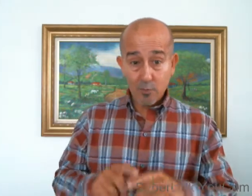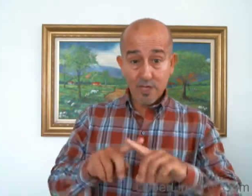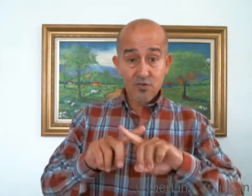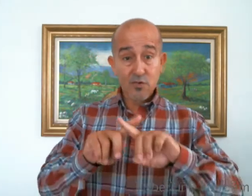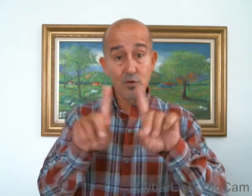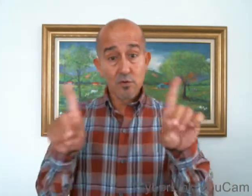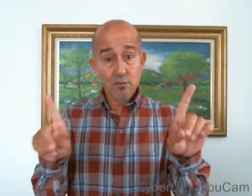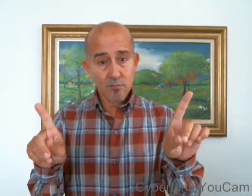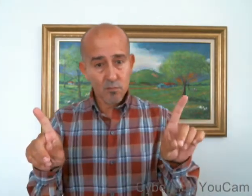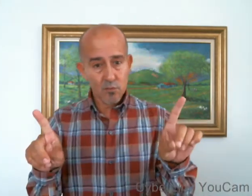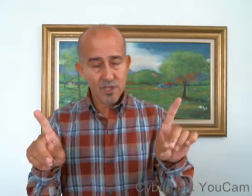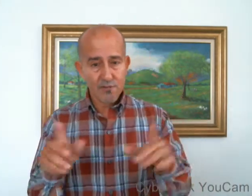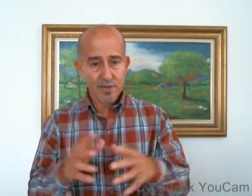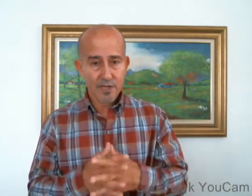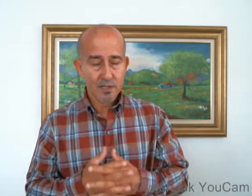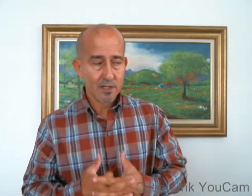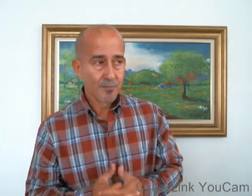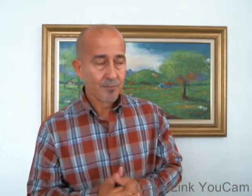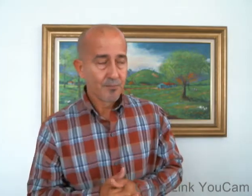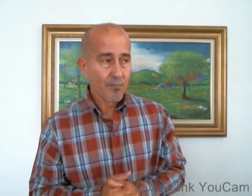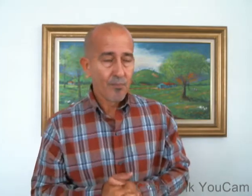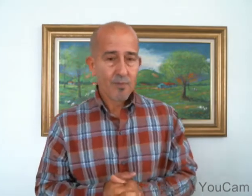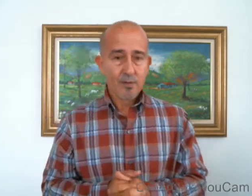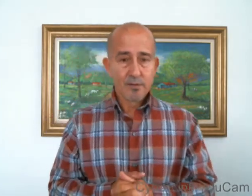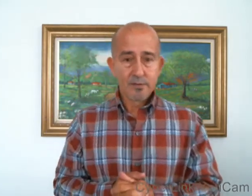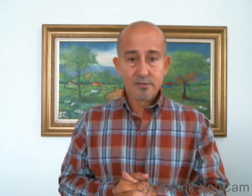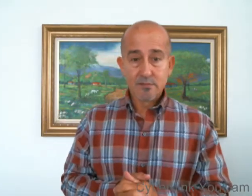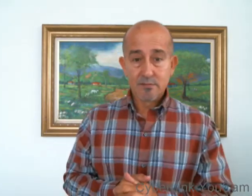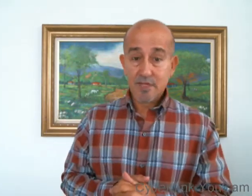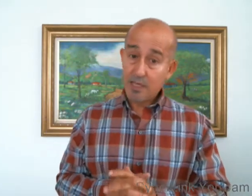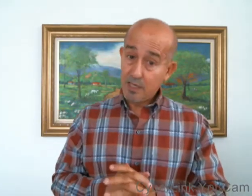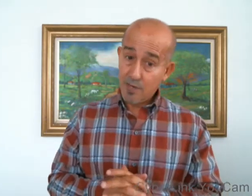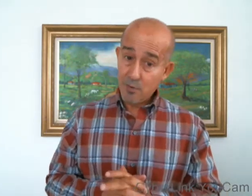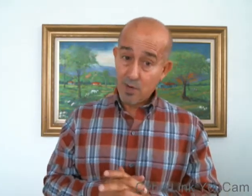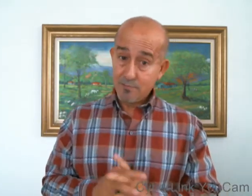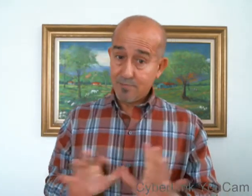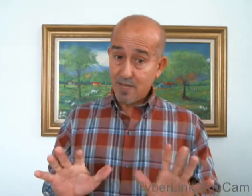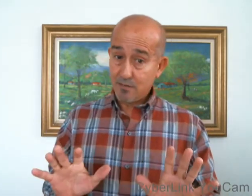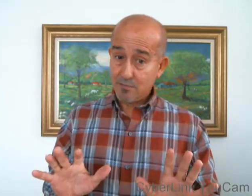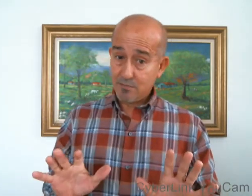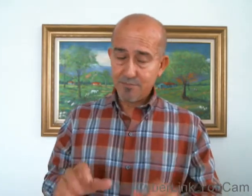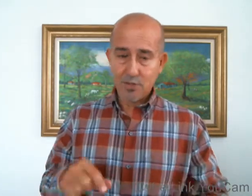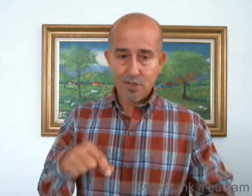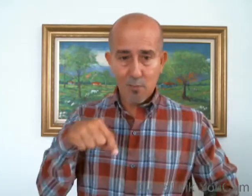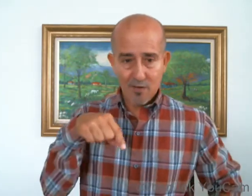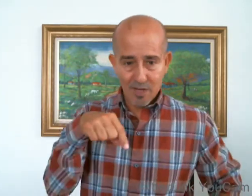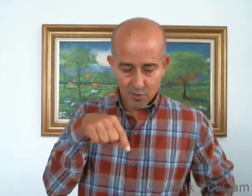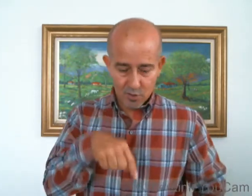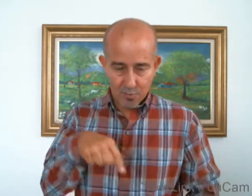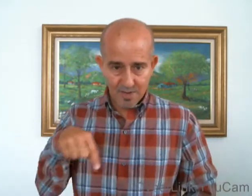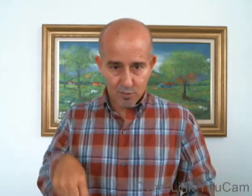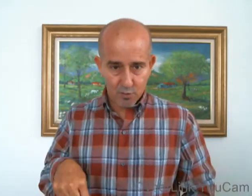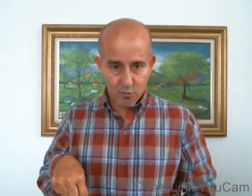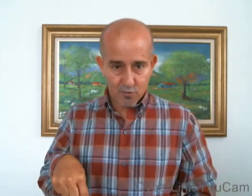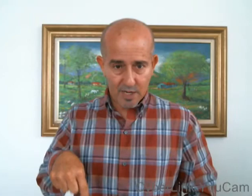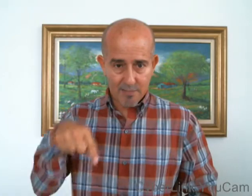Recuerden, son muy diferentes. Se escriben igual, pie, pero estamos hablando de los pies con los que usted